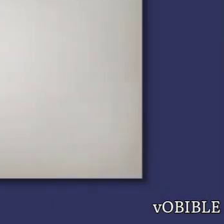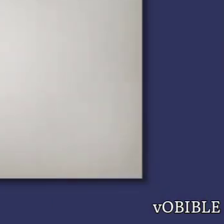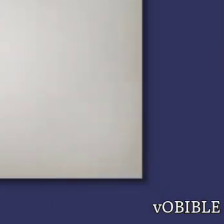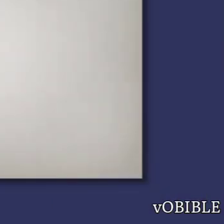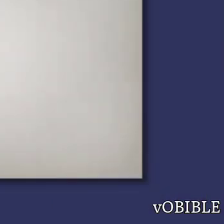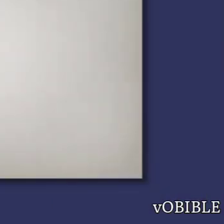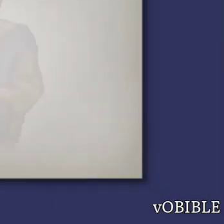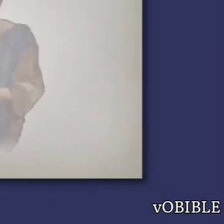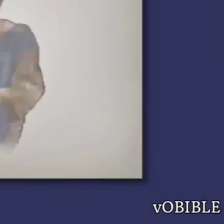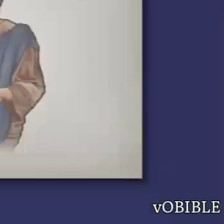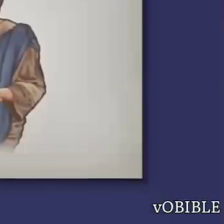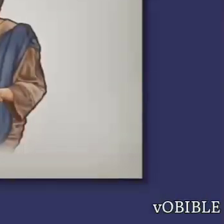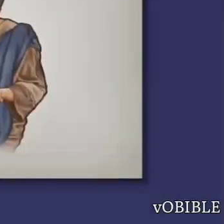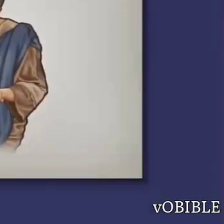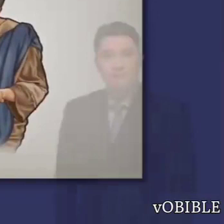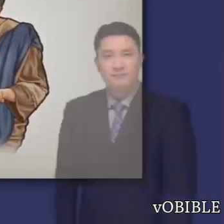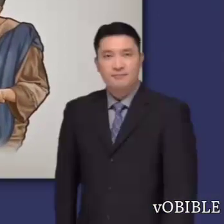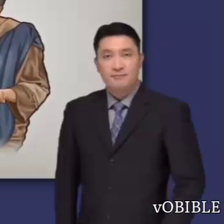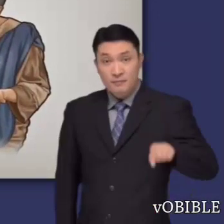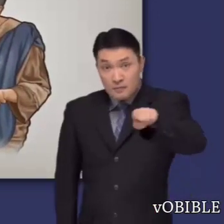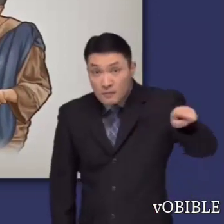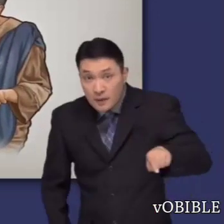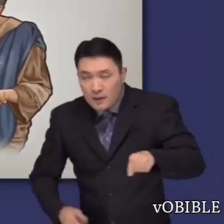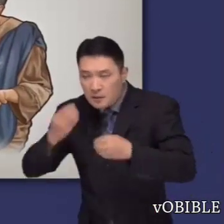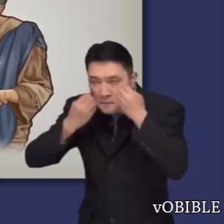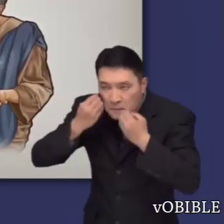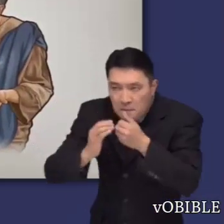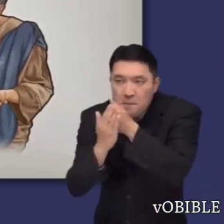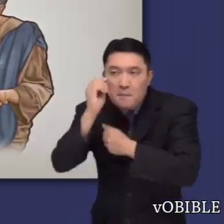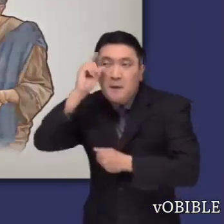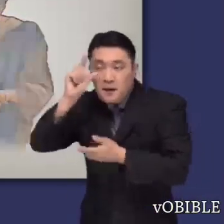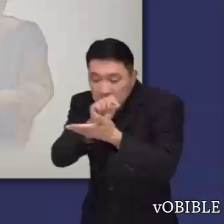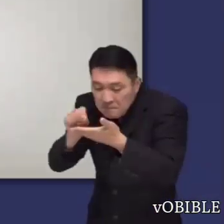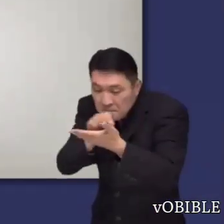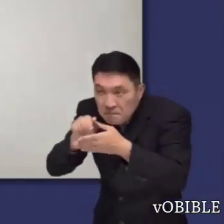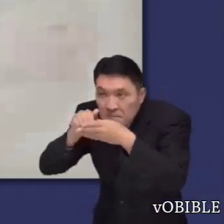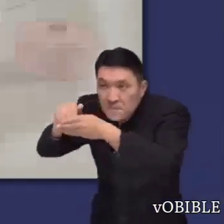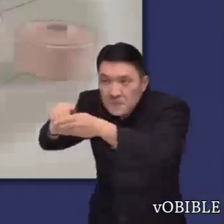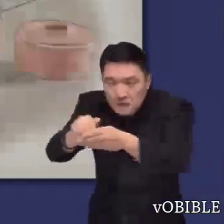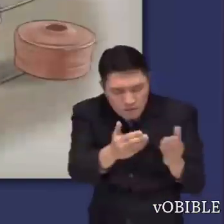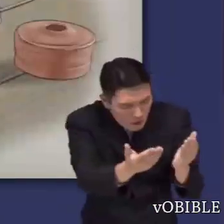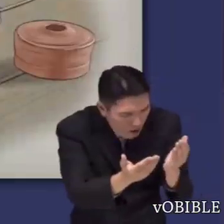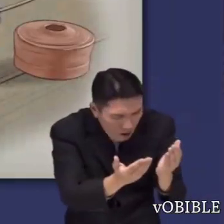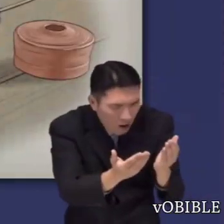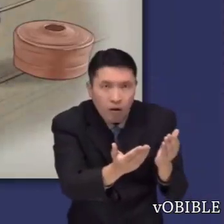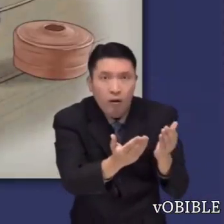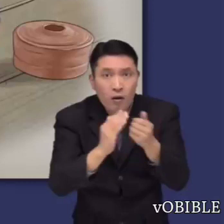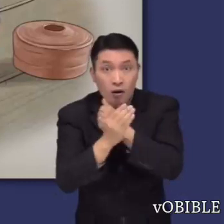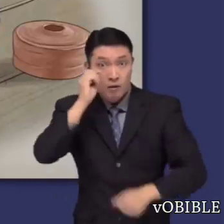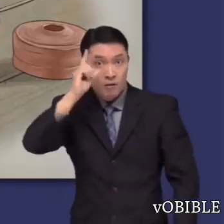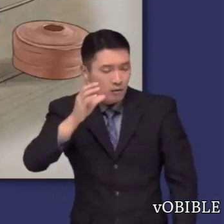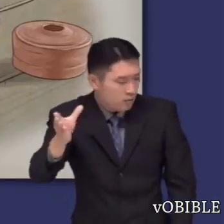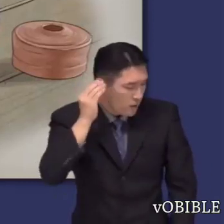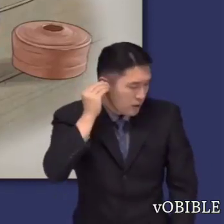你知道吗？当时可能有一封冒充保罗写的信被传开，所以保罗写道：我